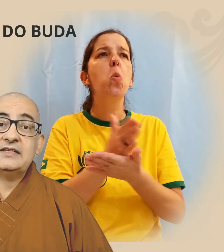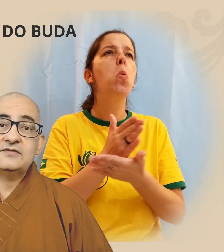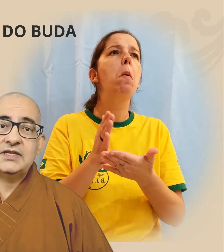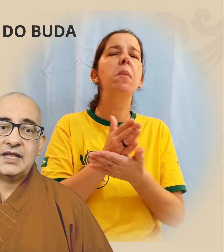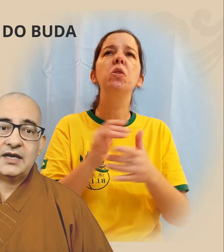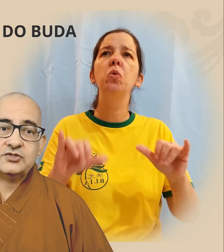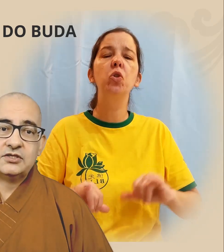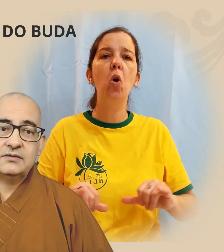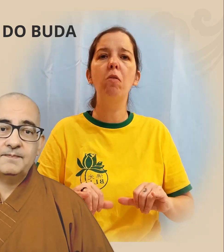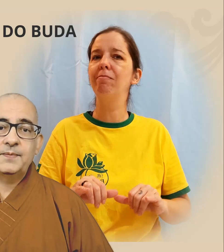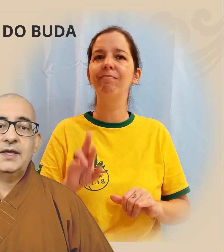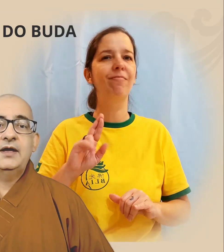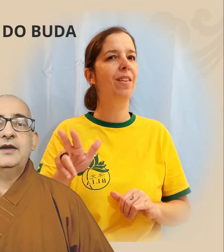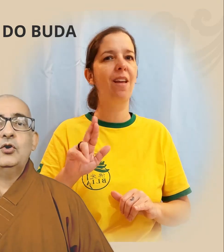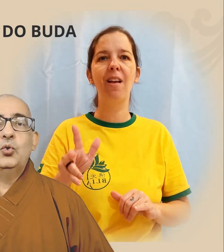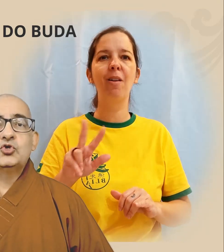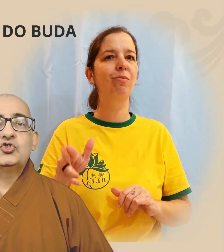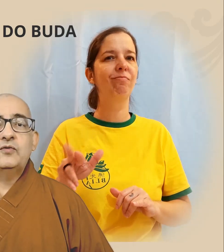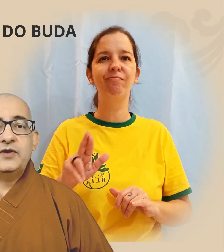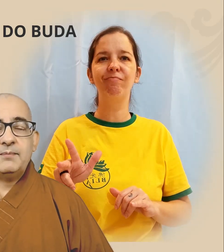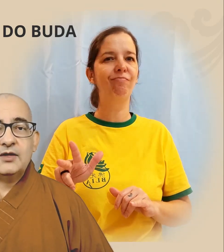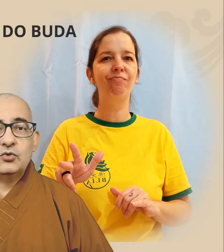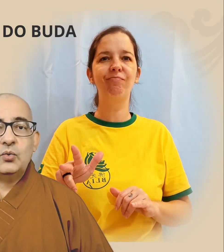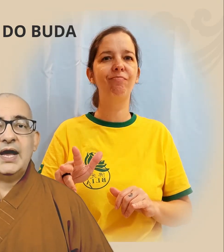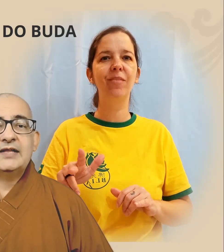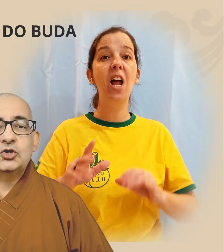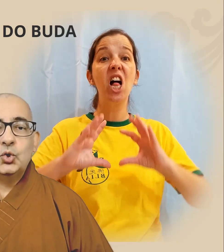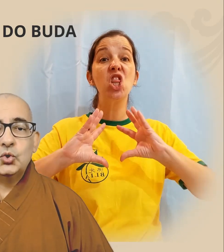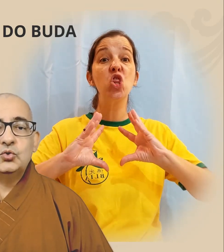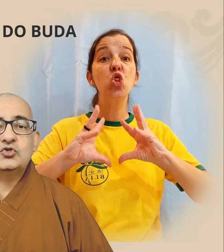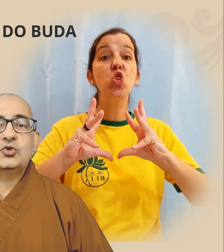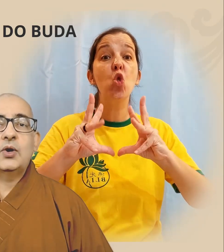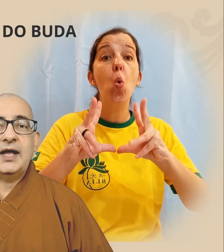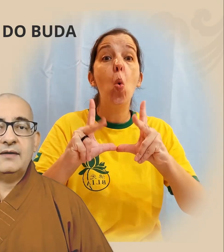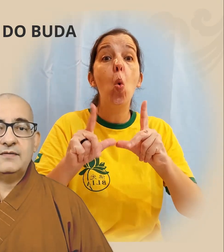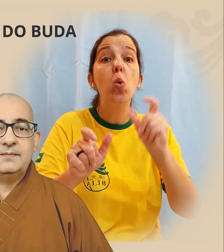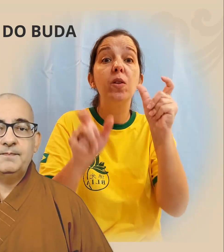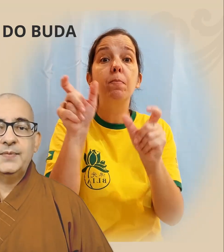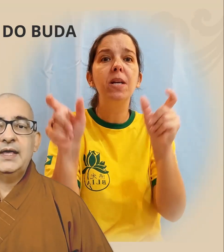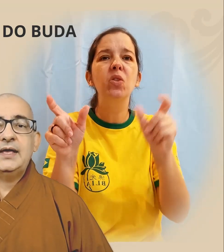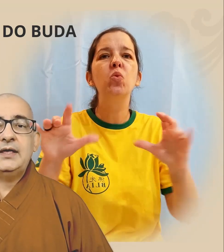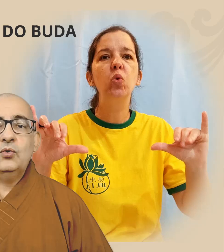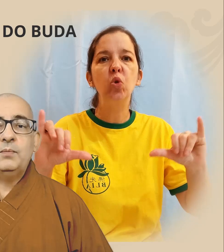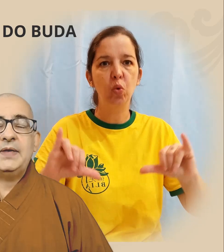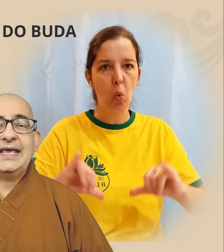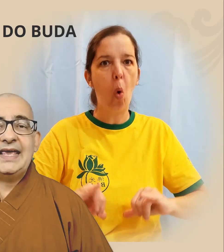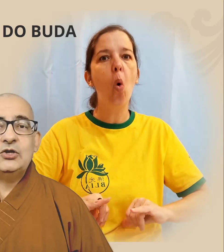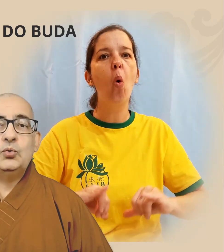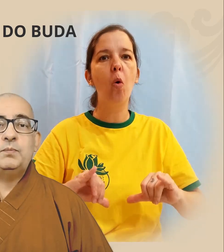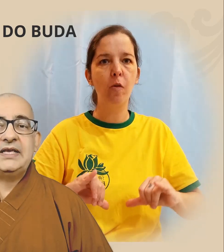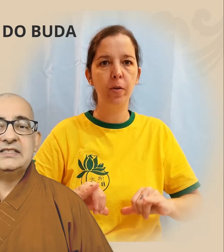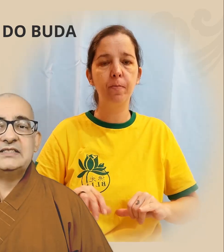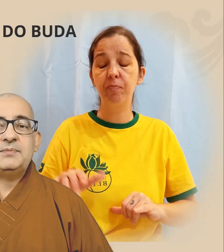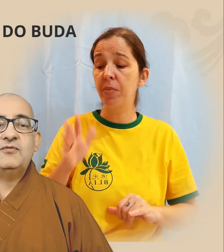em desvantagem. O sofrimento a todos tocava, e o